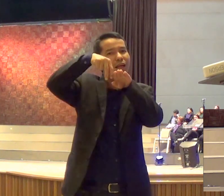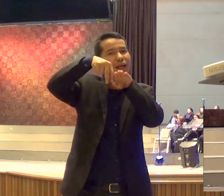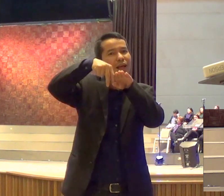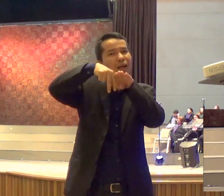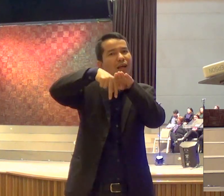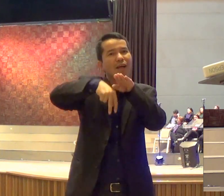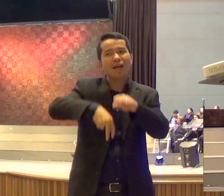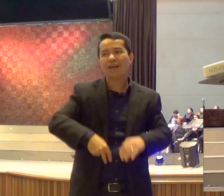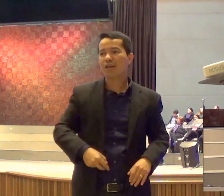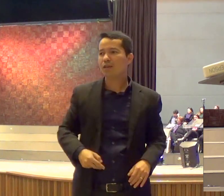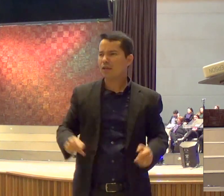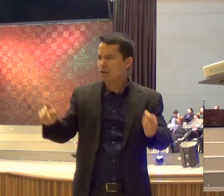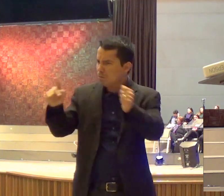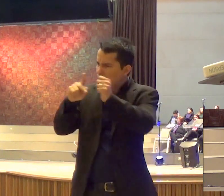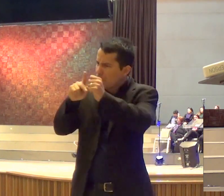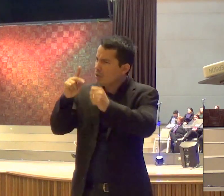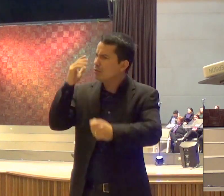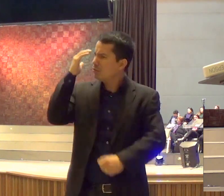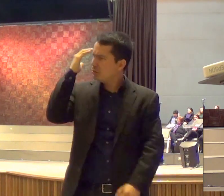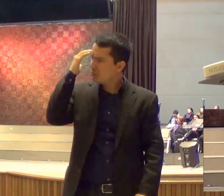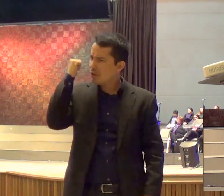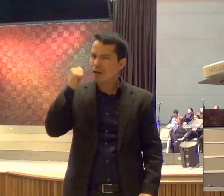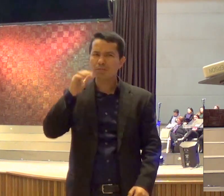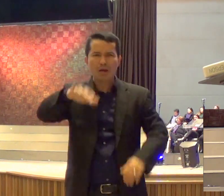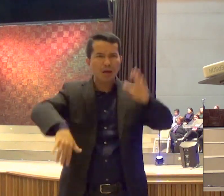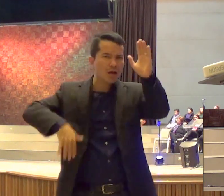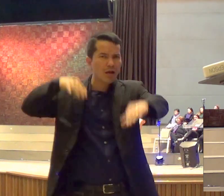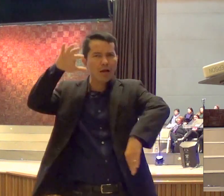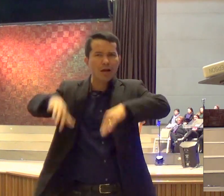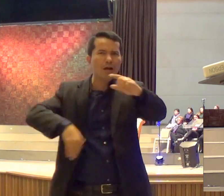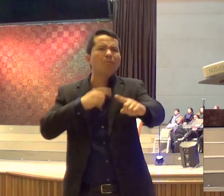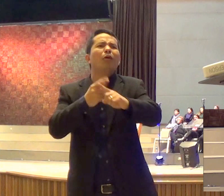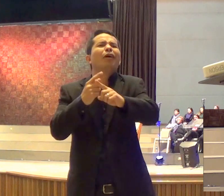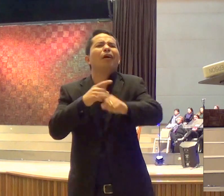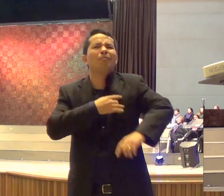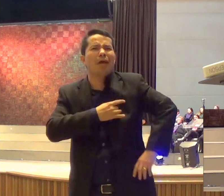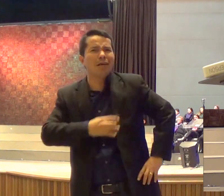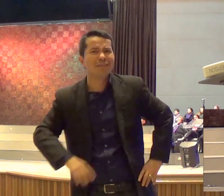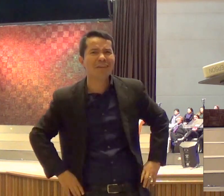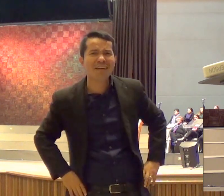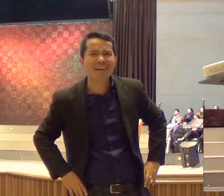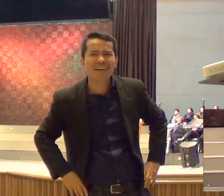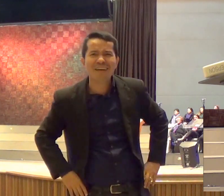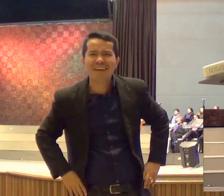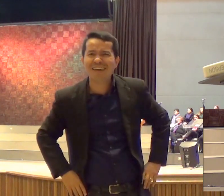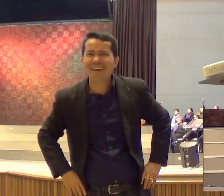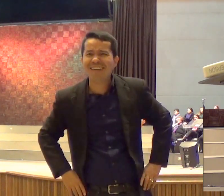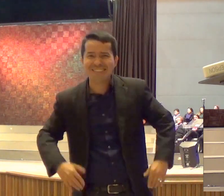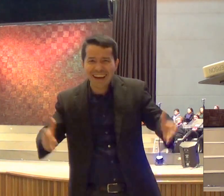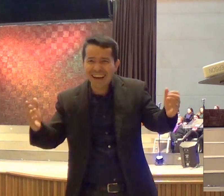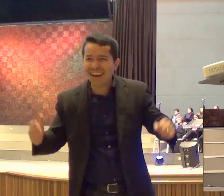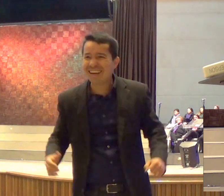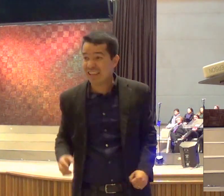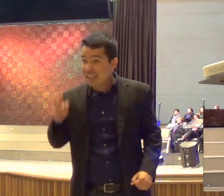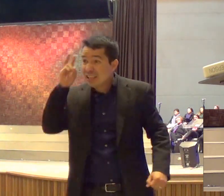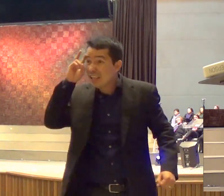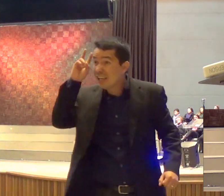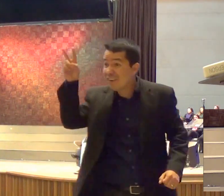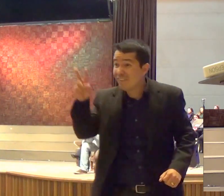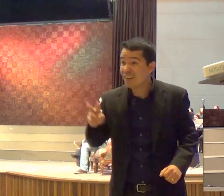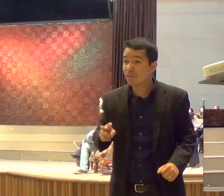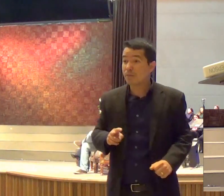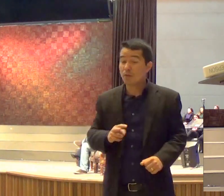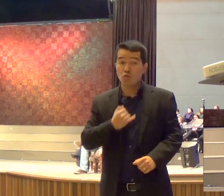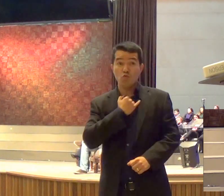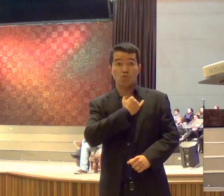que a gente vê lá em João nos últimos capítulos quando Jesus se reencontra com Pedro ele pula do barco e chega na areia